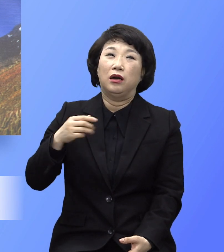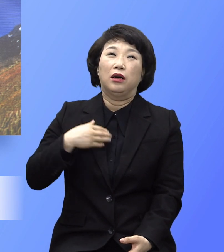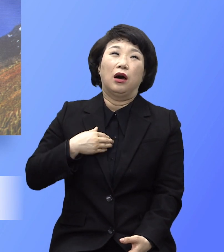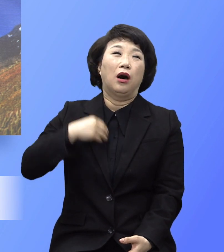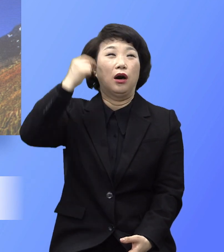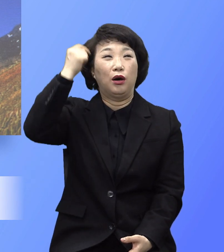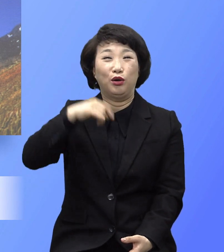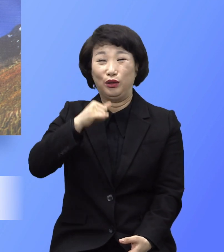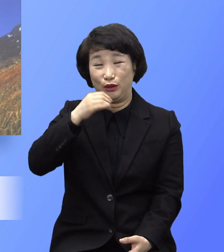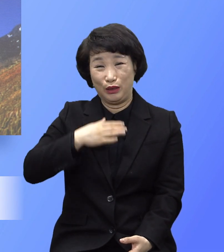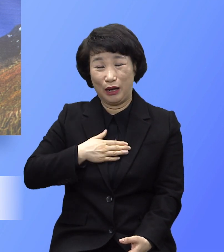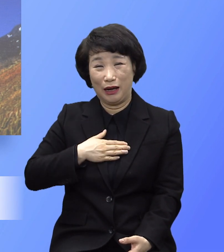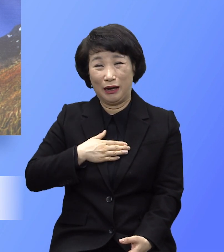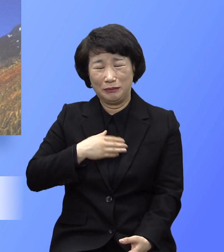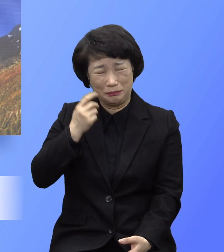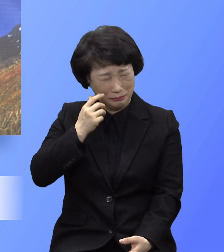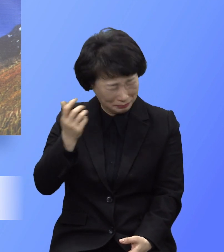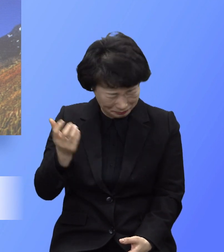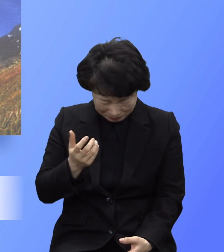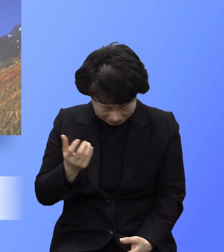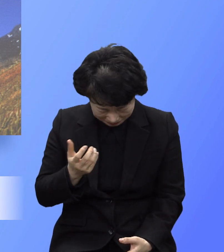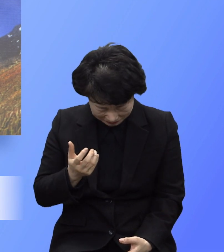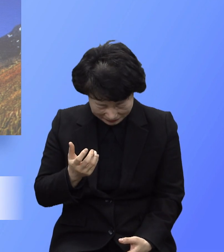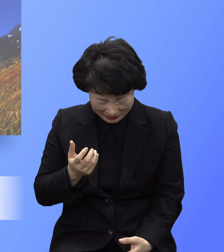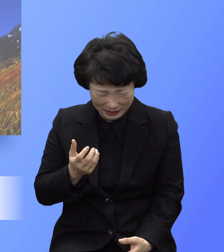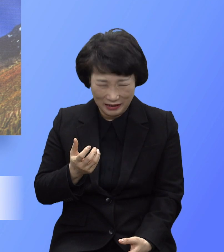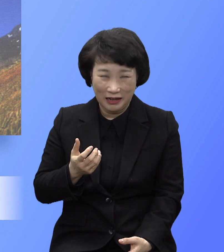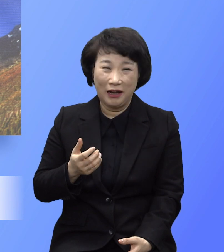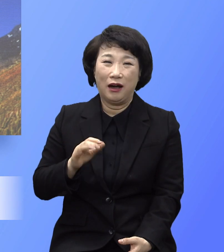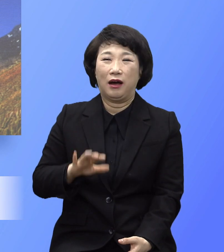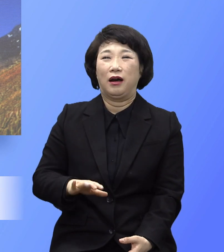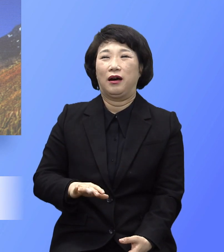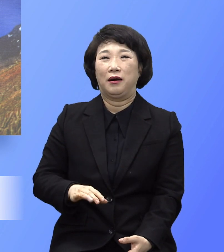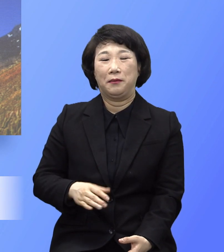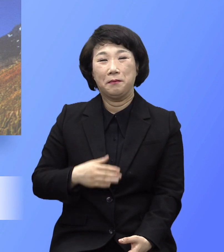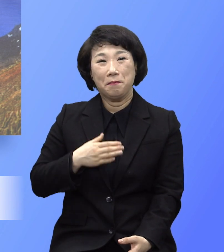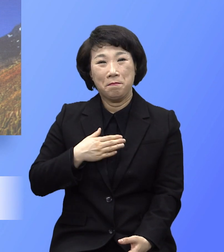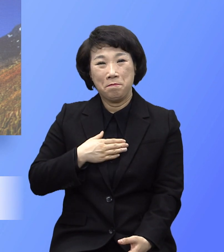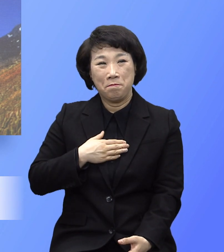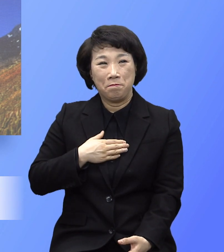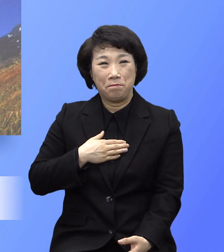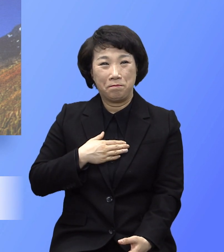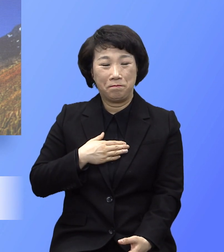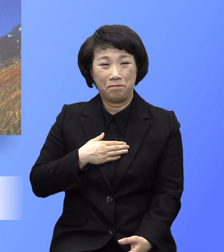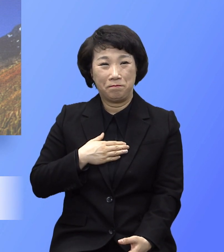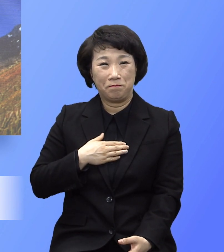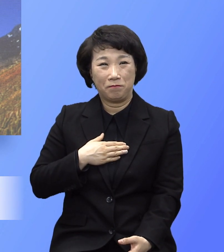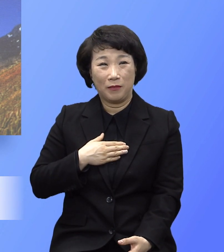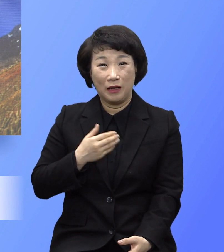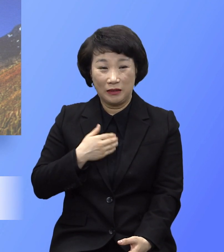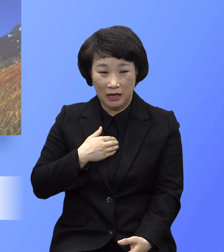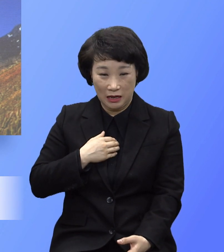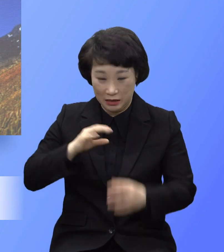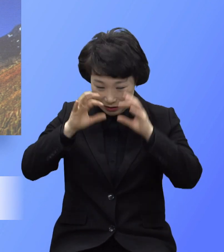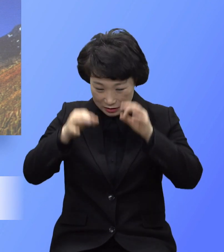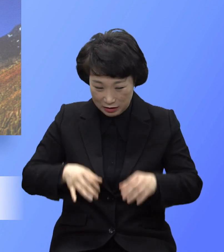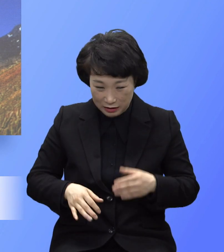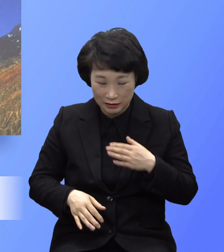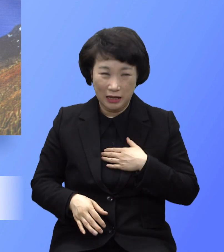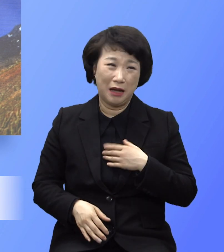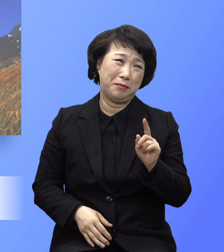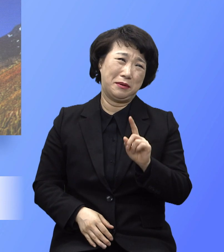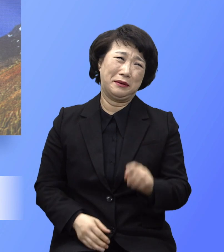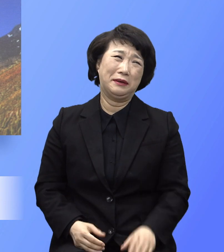느끼잖아요. 얼마나 처절했느냐, 얼마나 터절했느냐. 예, 나를 놓고